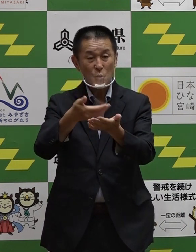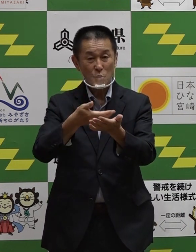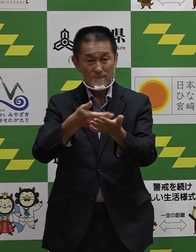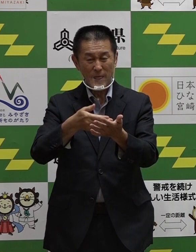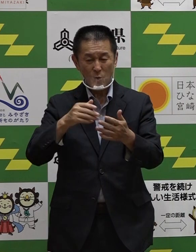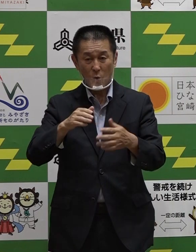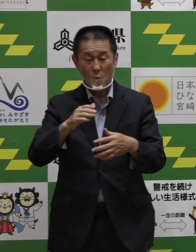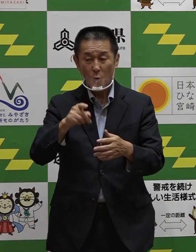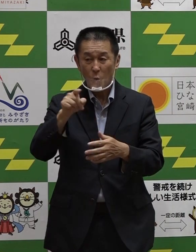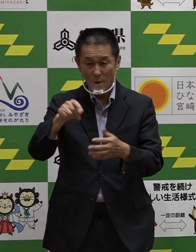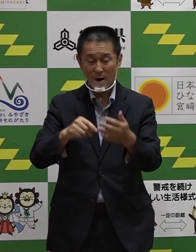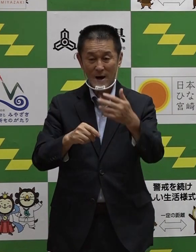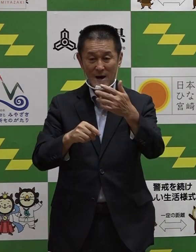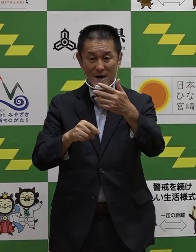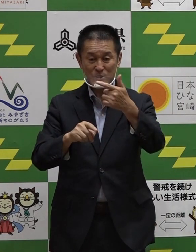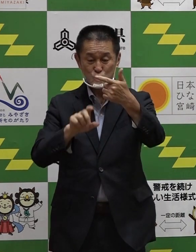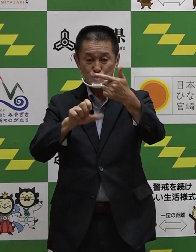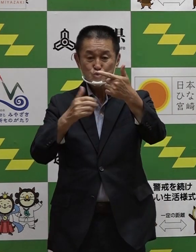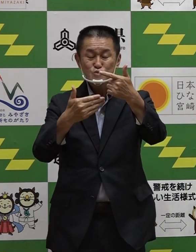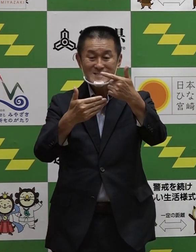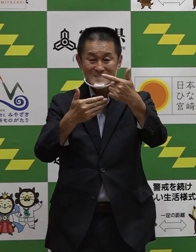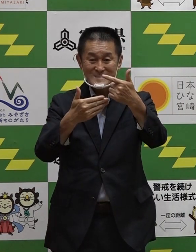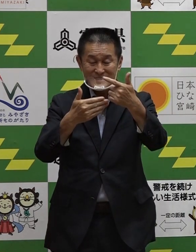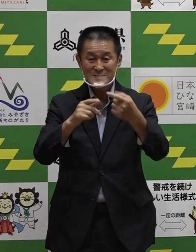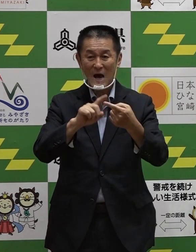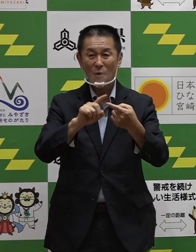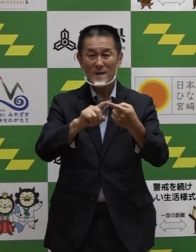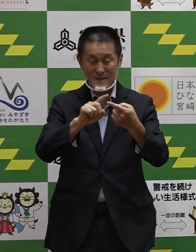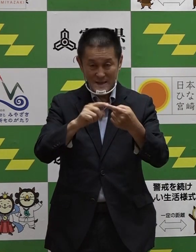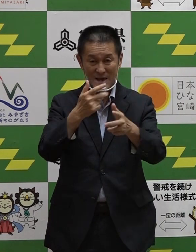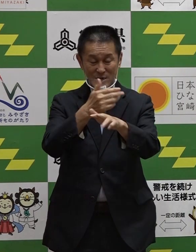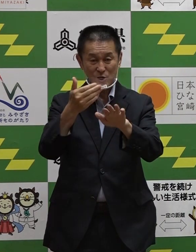の19日以降のこのステップに合わせてそれは